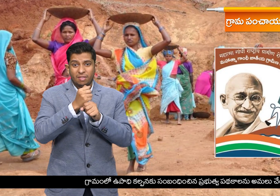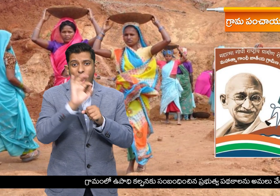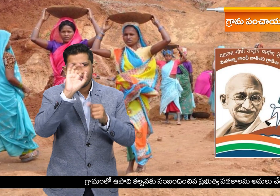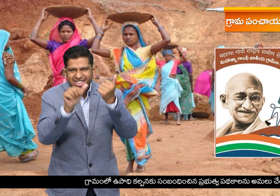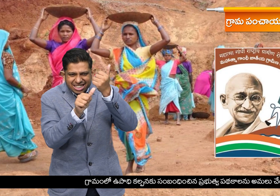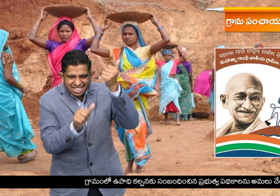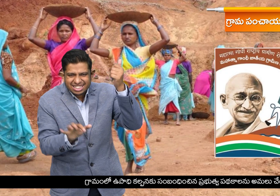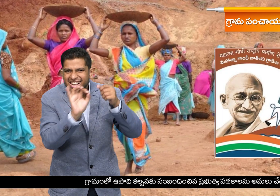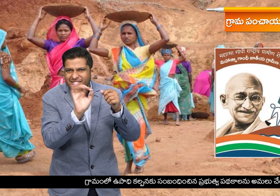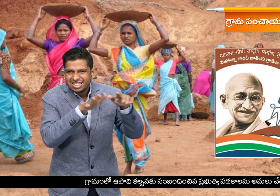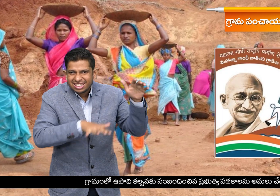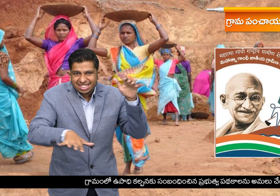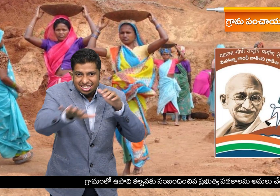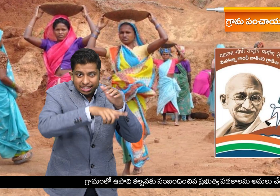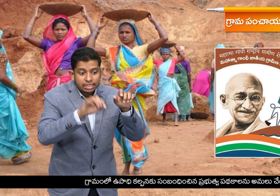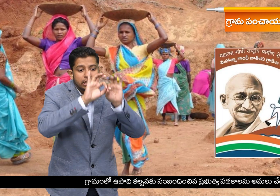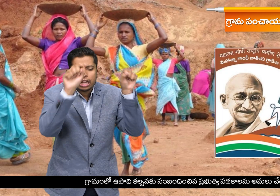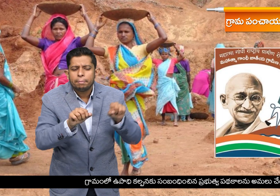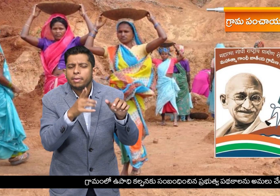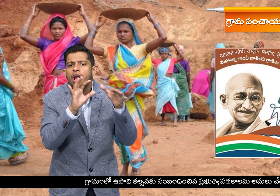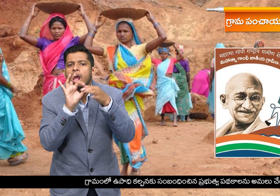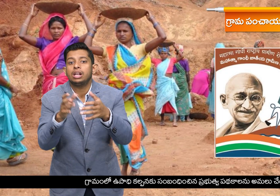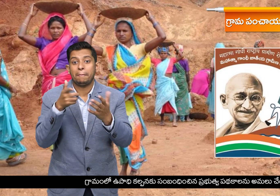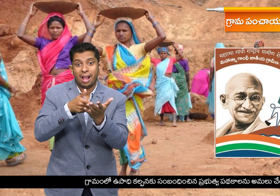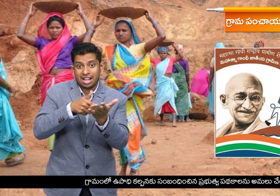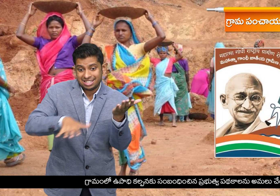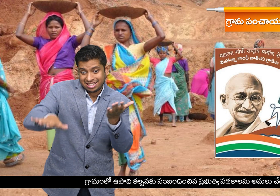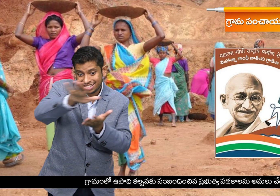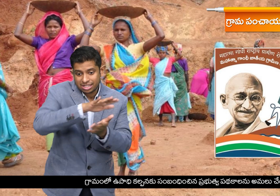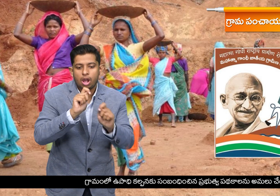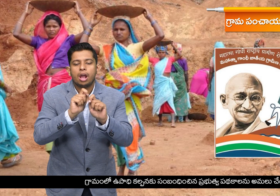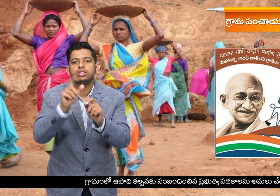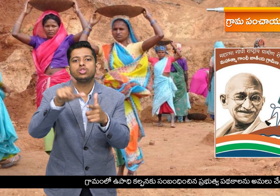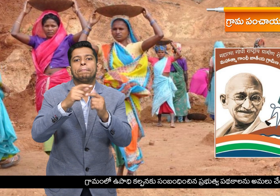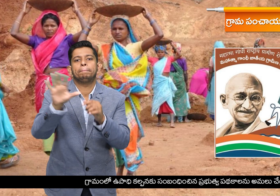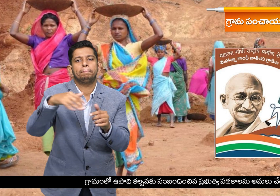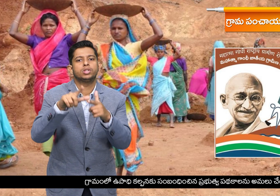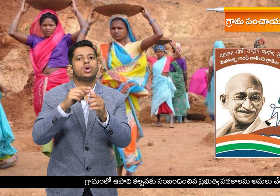గ్రామంలో ఉపాధి కల్పనకు సంబంధించిన ప్రభుత్వ పథకాలను అమలు చేయటం.